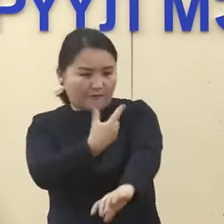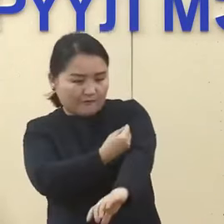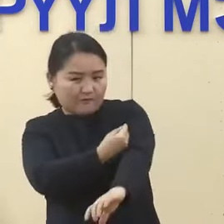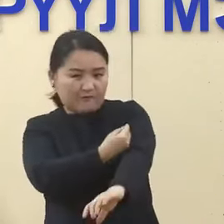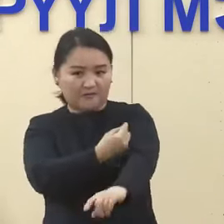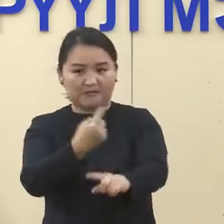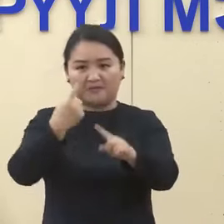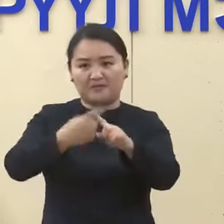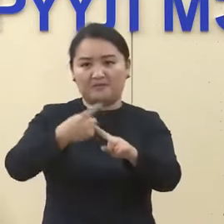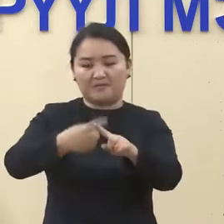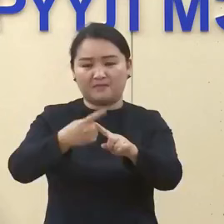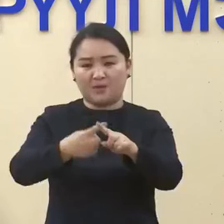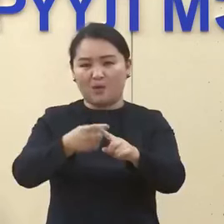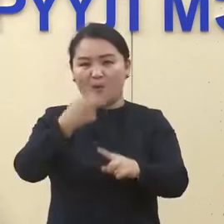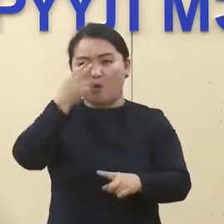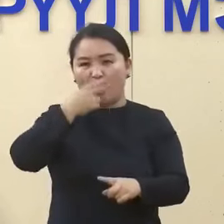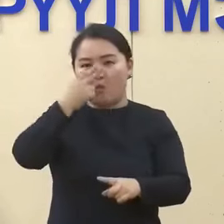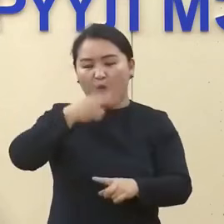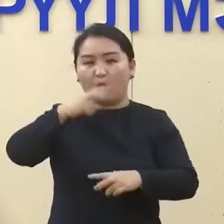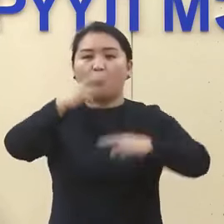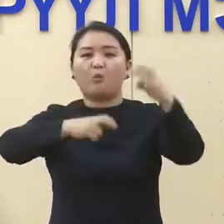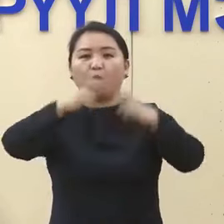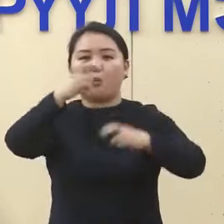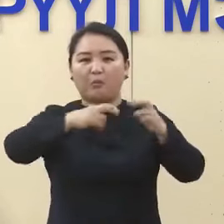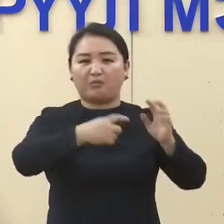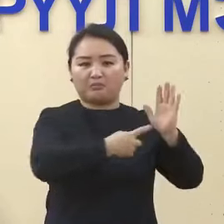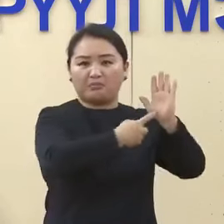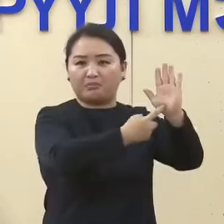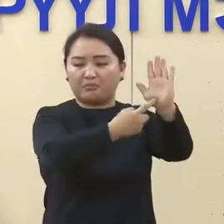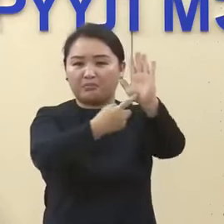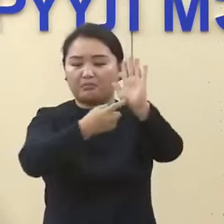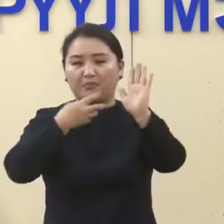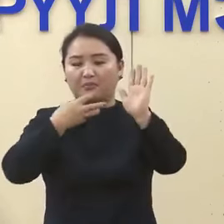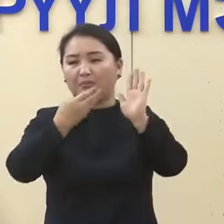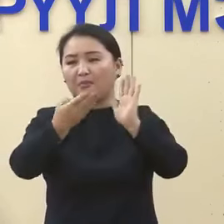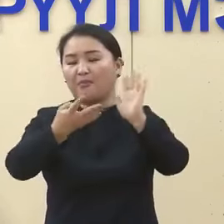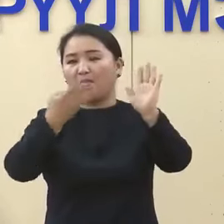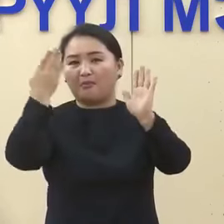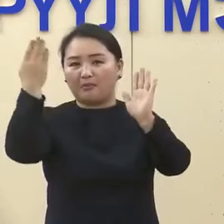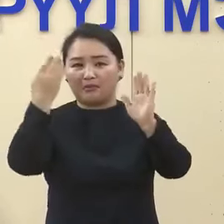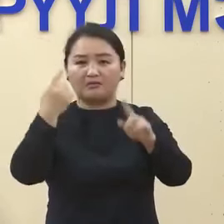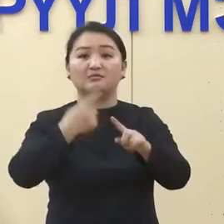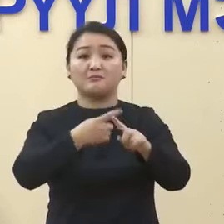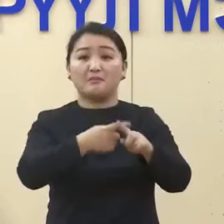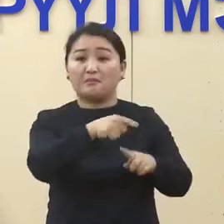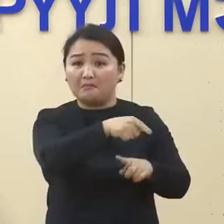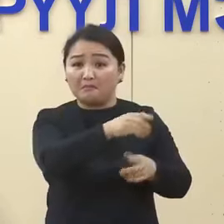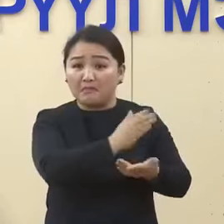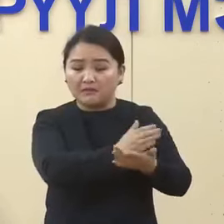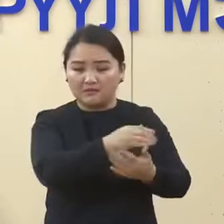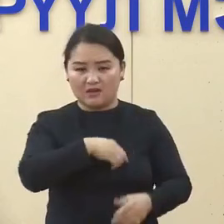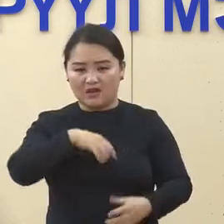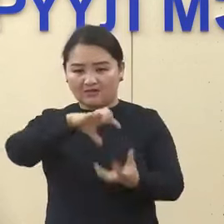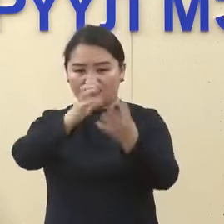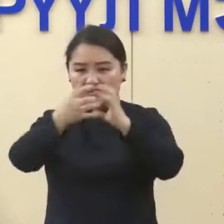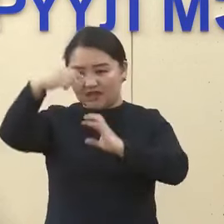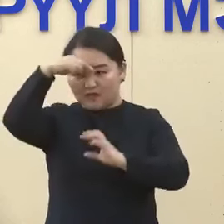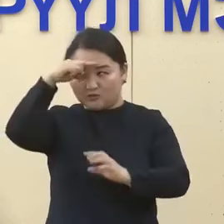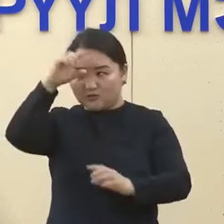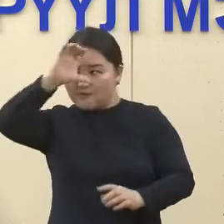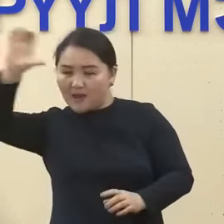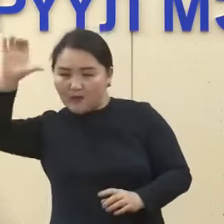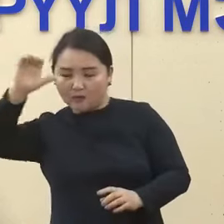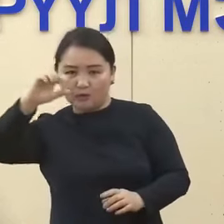хуурамч бүтээгдэхүүн зах зээл дээр борлуулах сурталчлах явдал одоо нэмэгдсэн. Дэлхийн эрүүл мэндийн байгууллага хуурамч оншлуурын олон